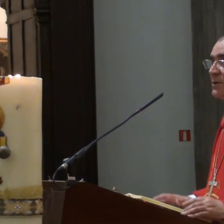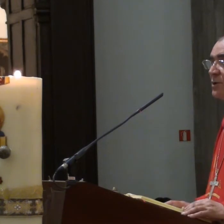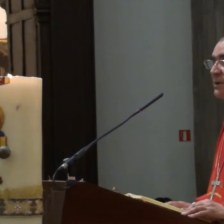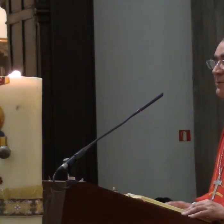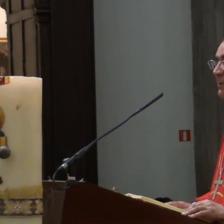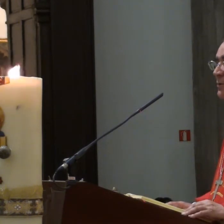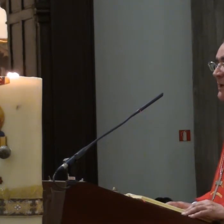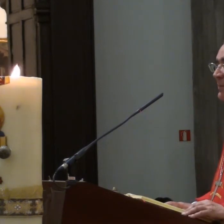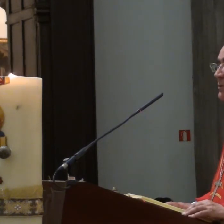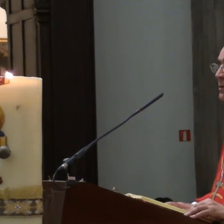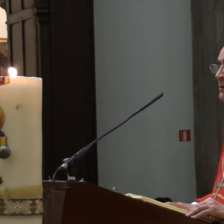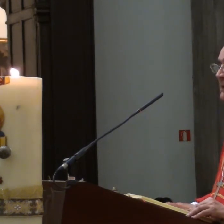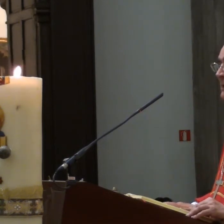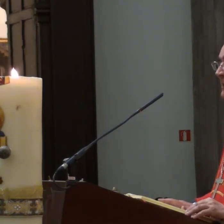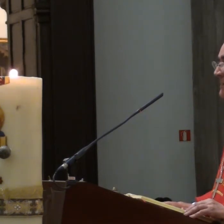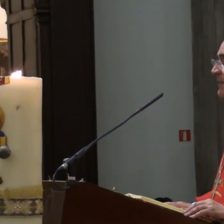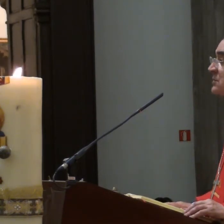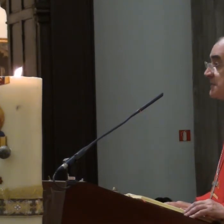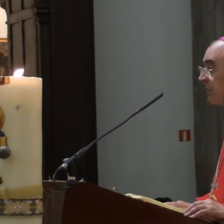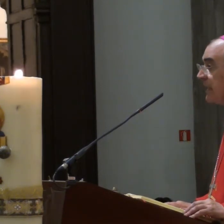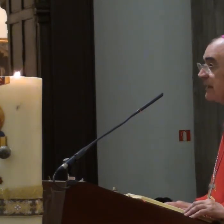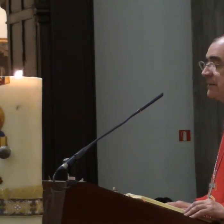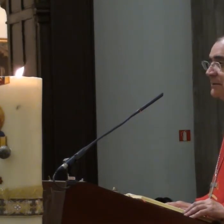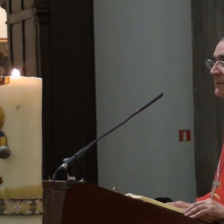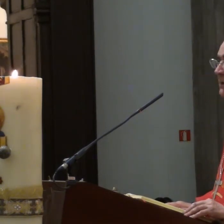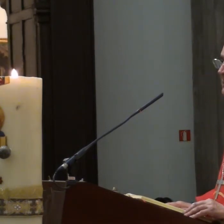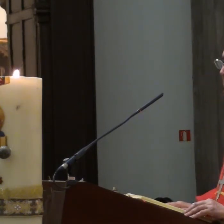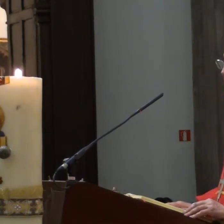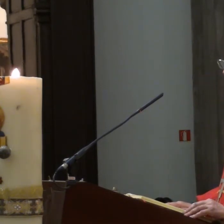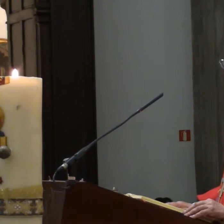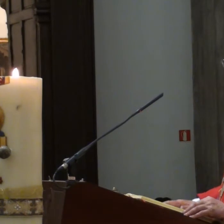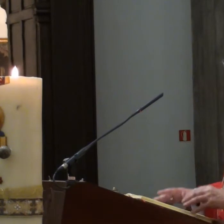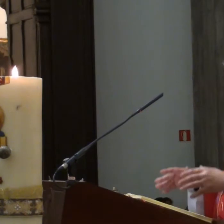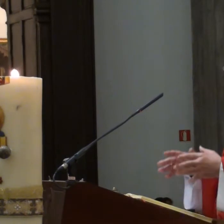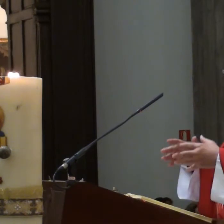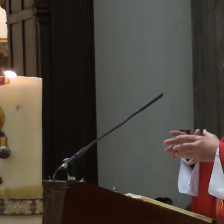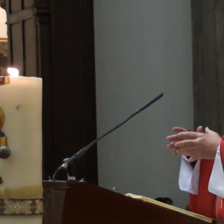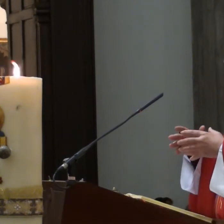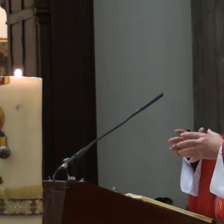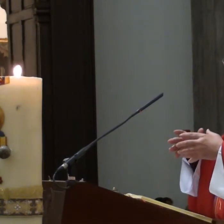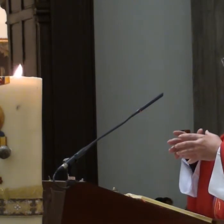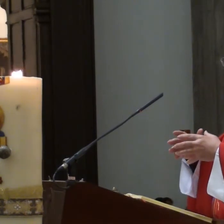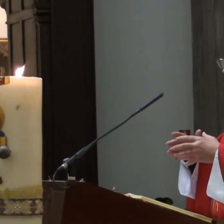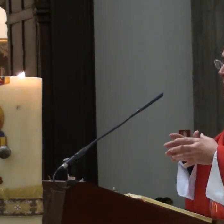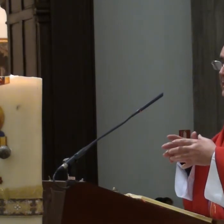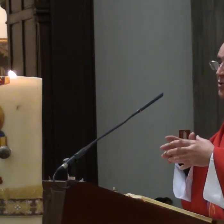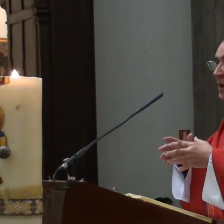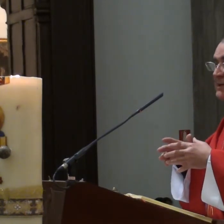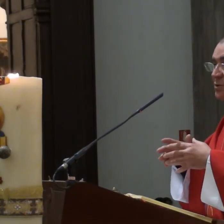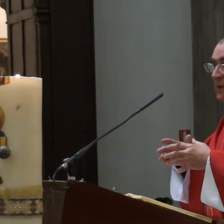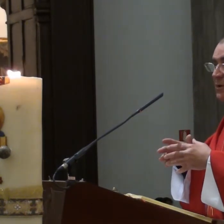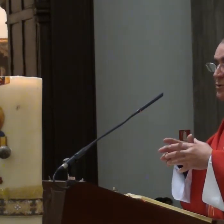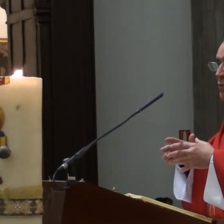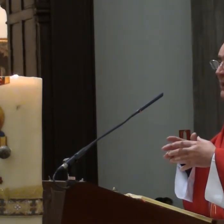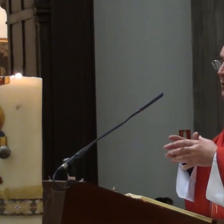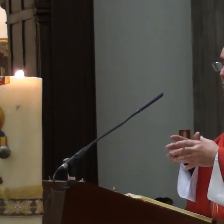catequesis de los hombres de los capítulos se nos explica que cuando el hombre no ha hecho